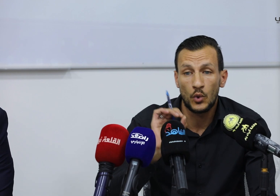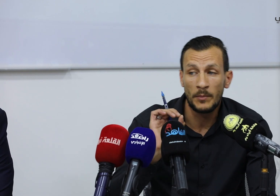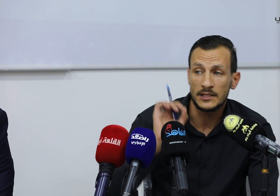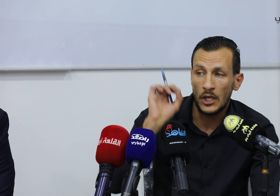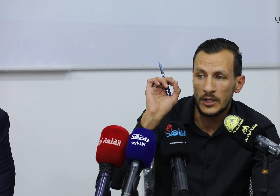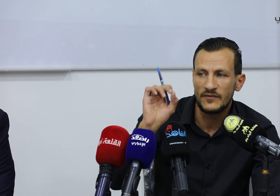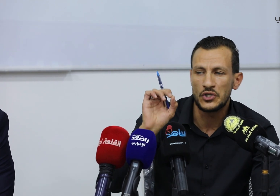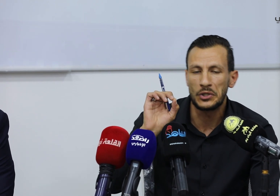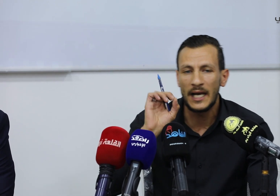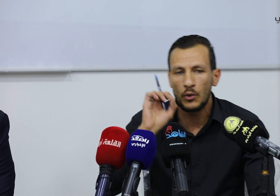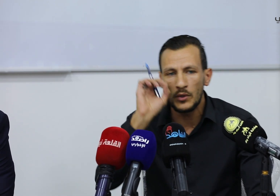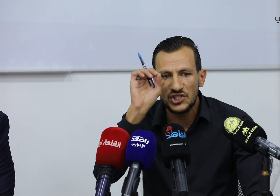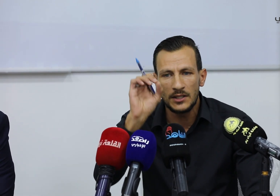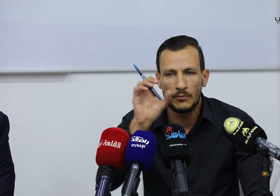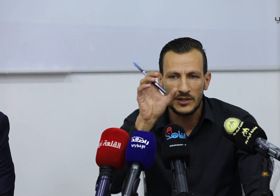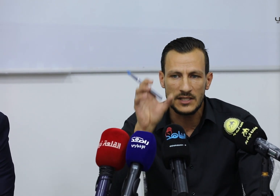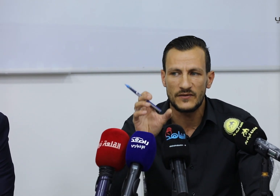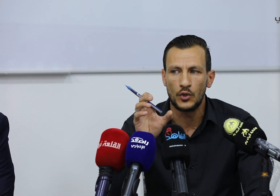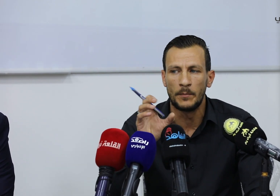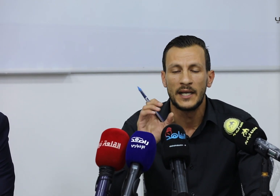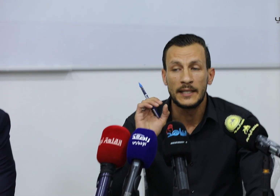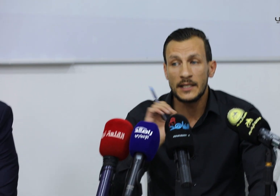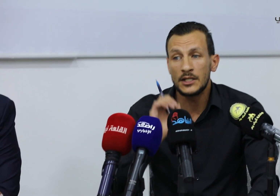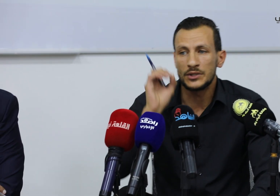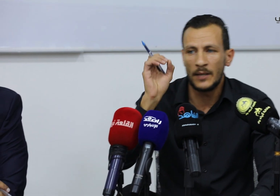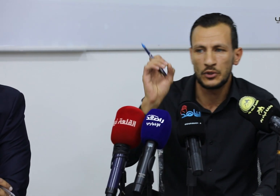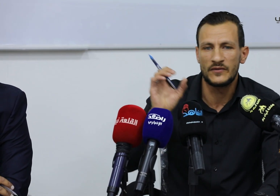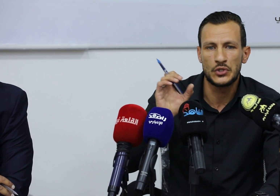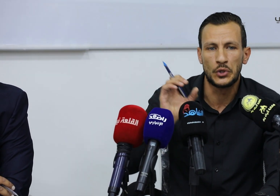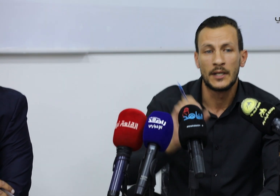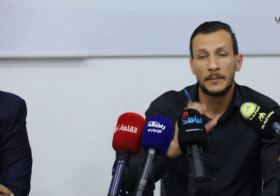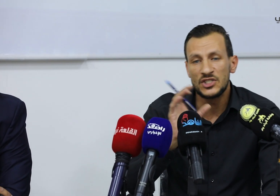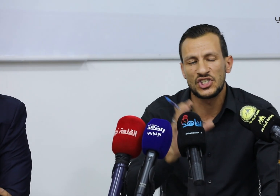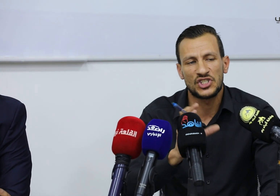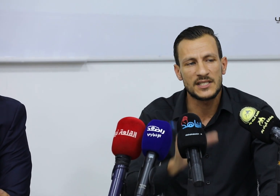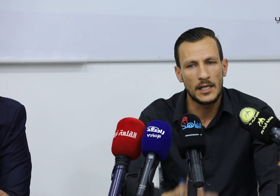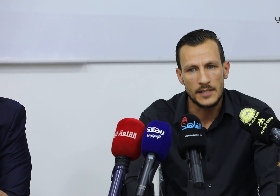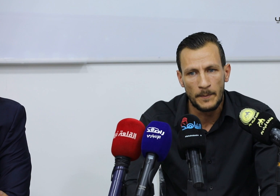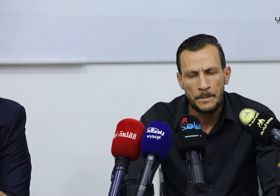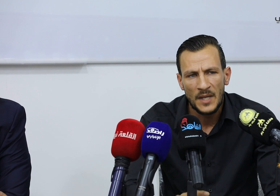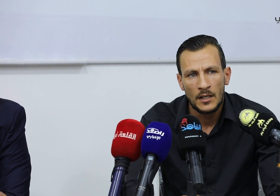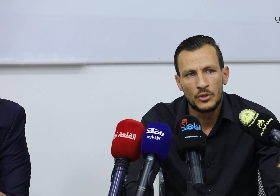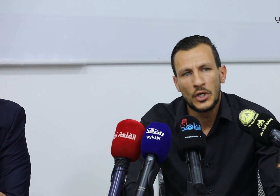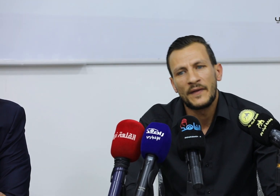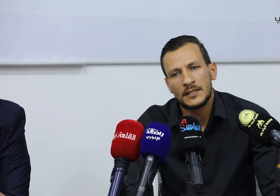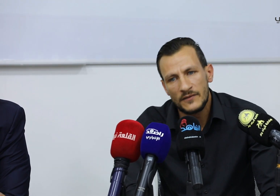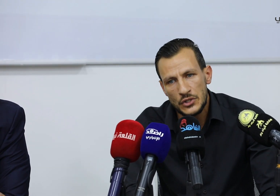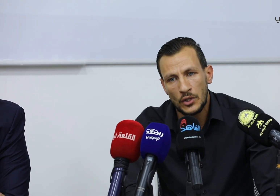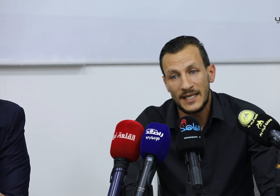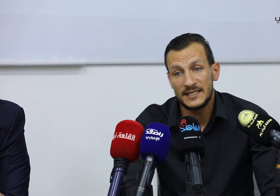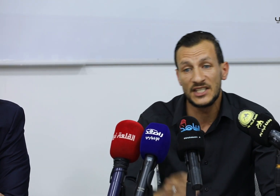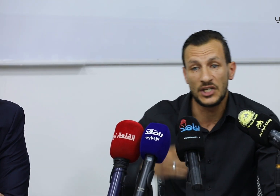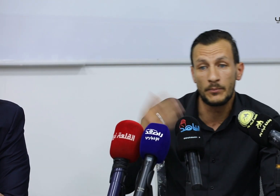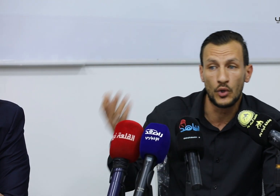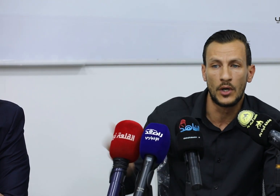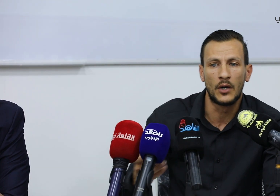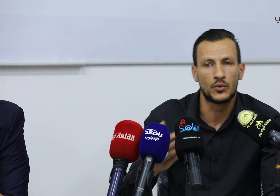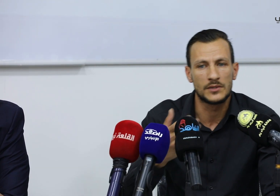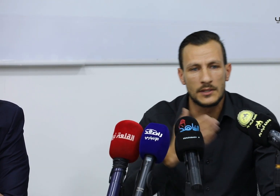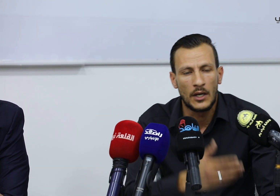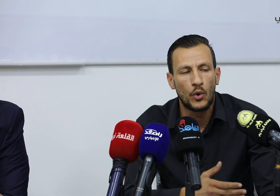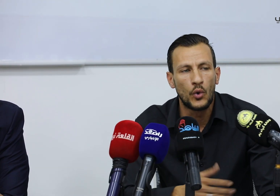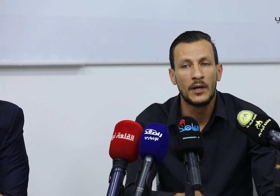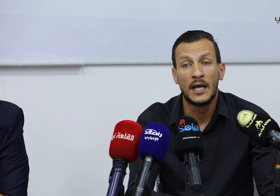عشان يصيروا كل ما يطلعوا على التلفزيون يلاقوا شيء مختص فيهم، يقدروا يتابعوا التلفزيون، مش يجي الشخص الاصم بده يحضر على التلفزيون يحتاج ابنه